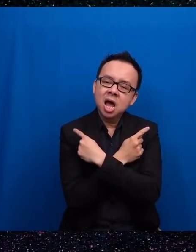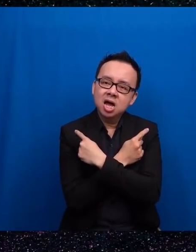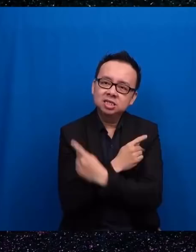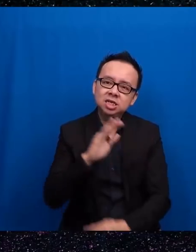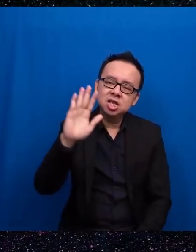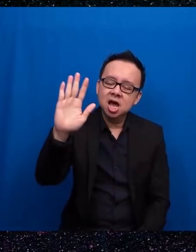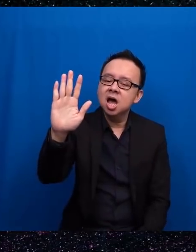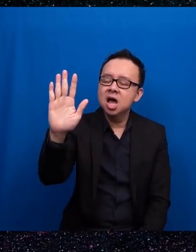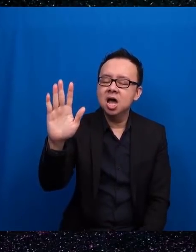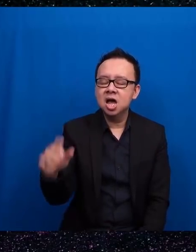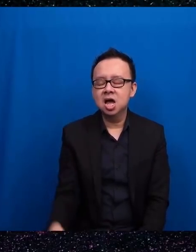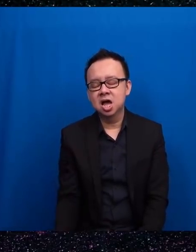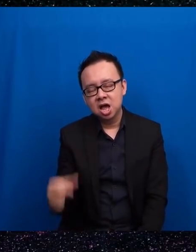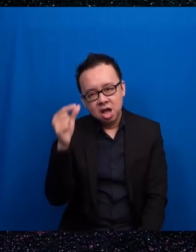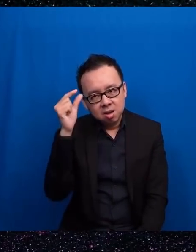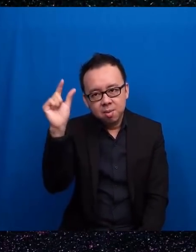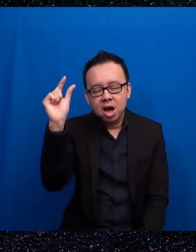Seturut kasih-Nya